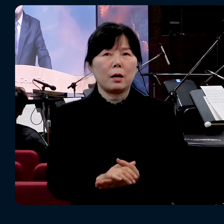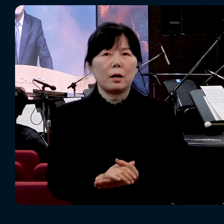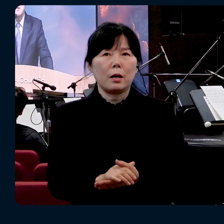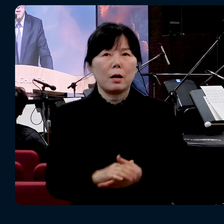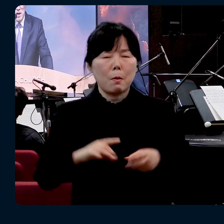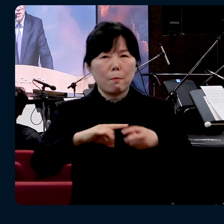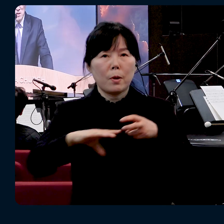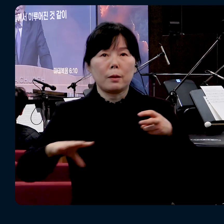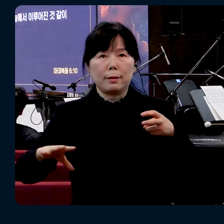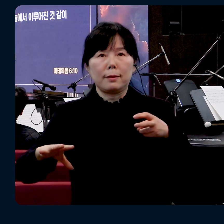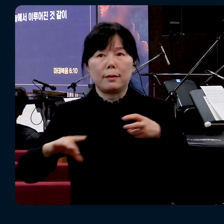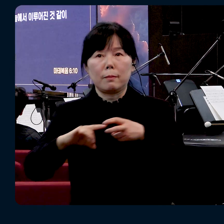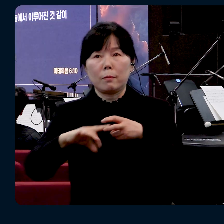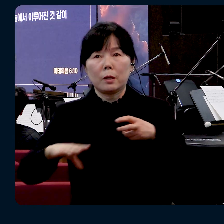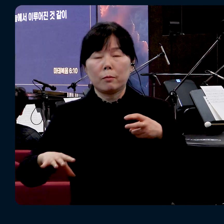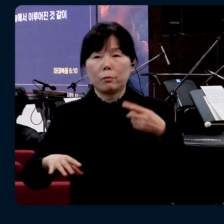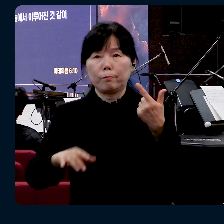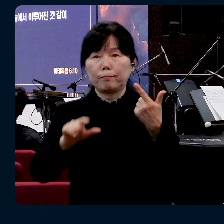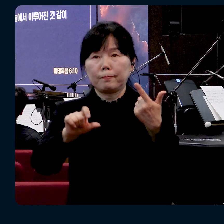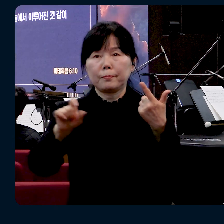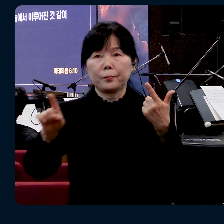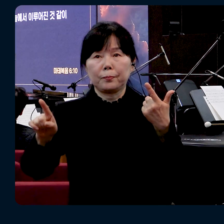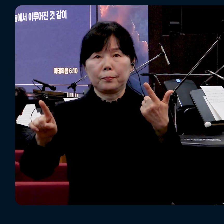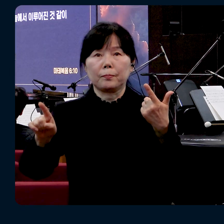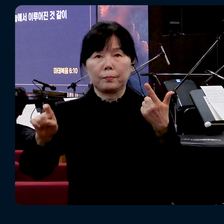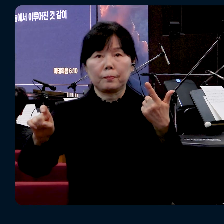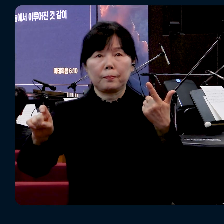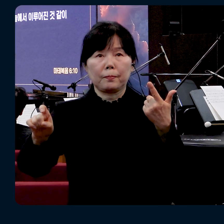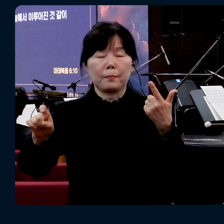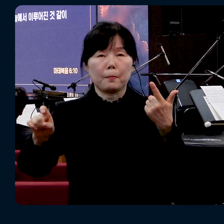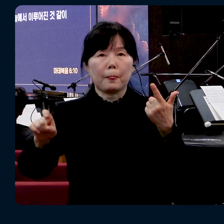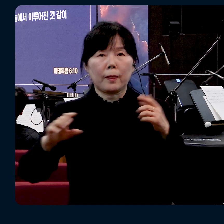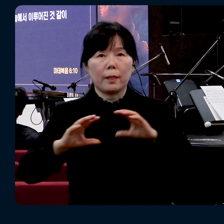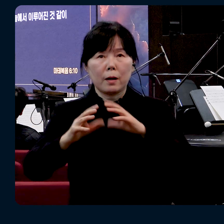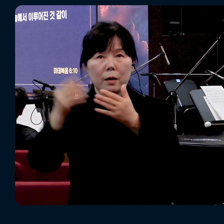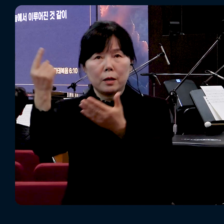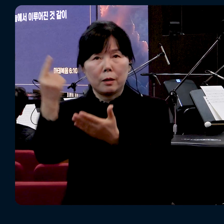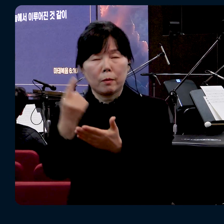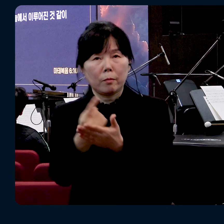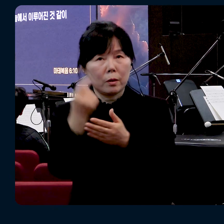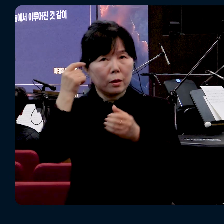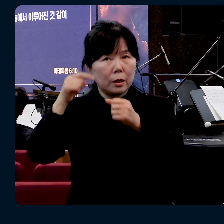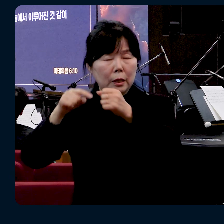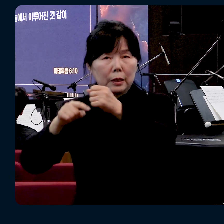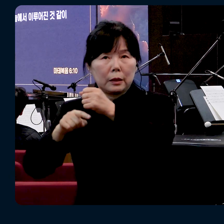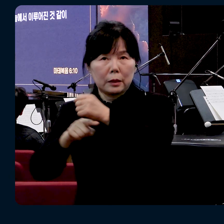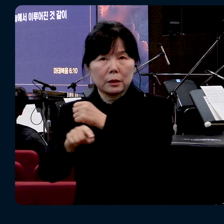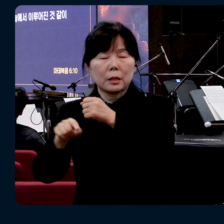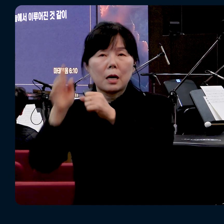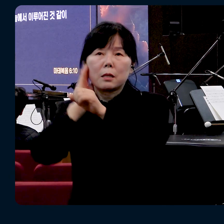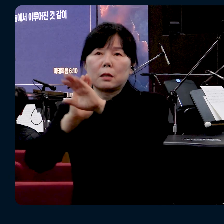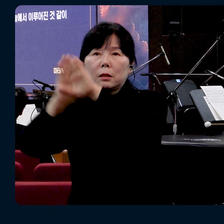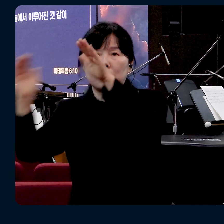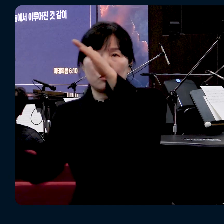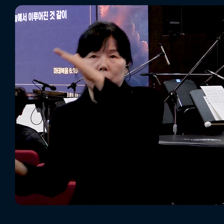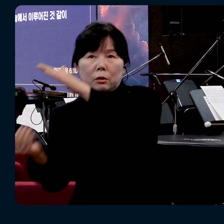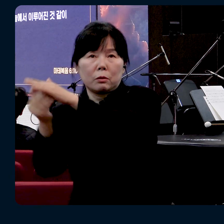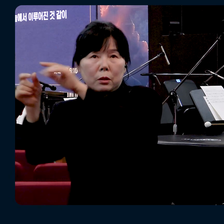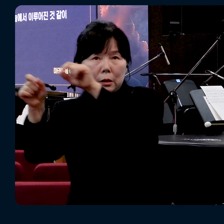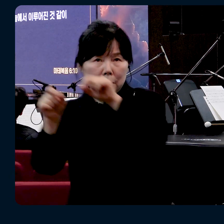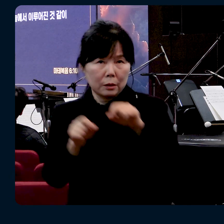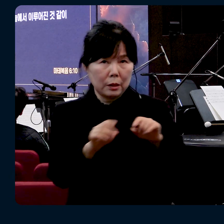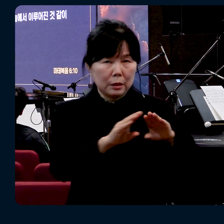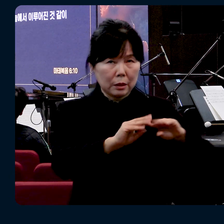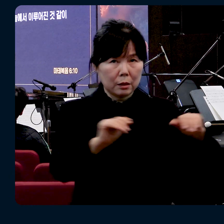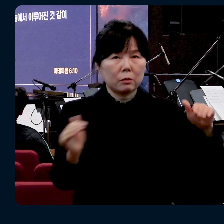마태복음 6장 10절 말씀 같이 읽겠습니다. 마태복음 6장 10절 함께 읽습니다. 나라가 임하시오며 뜻이